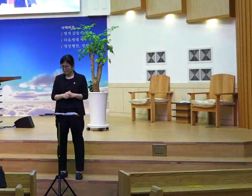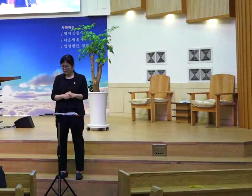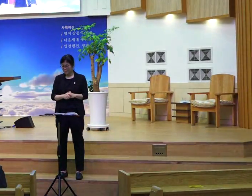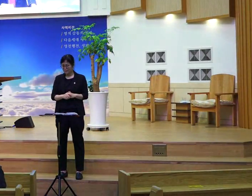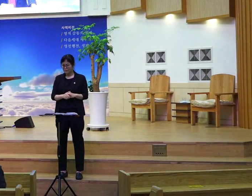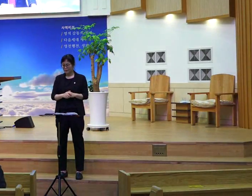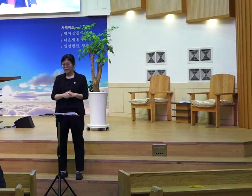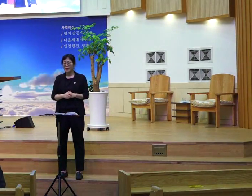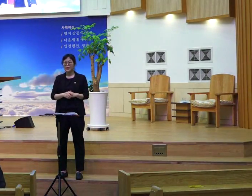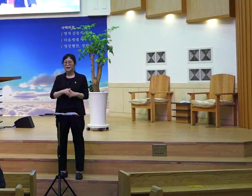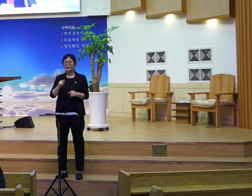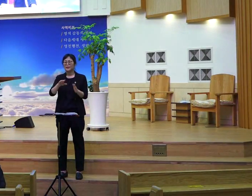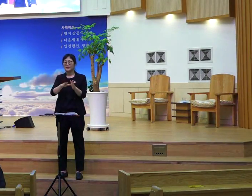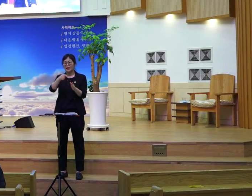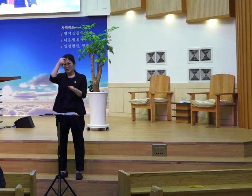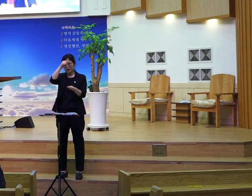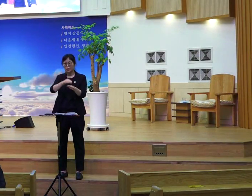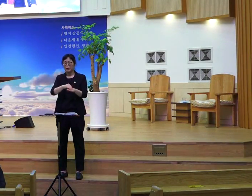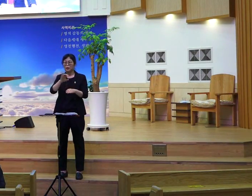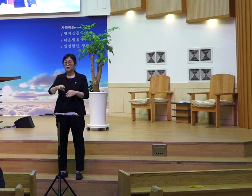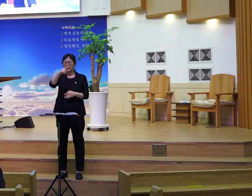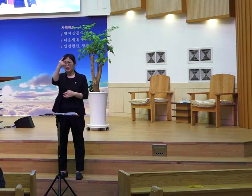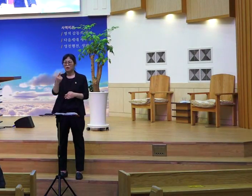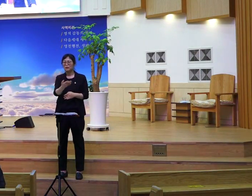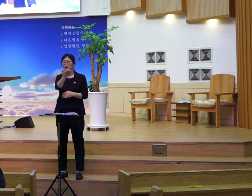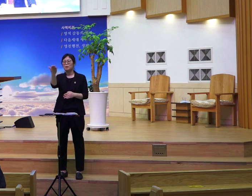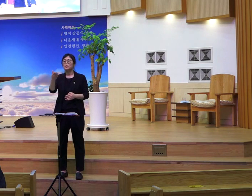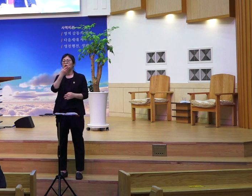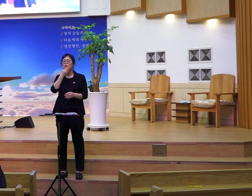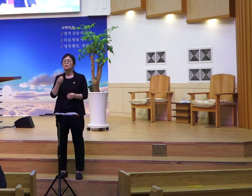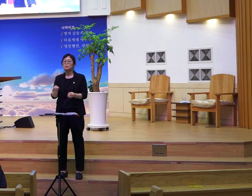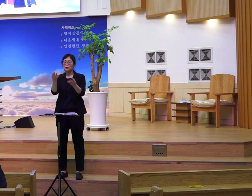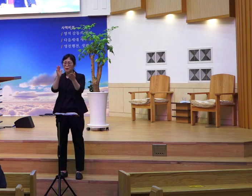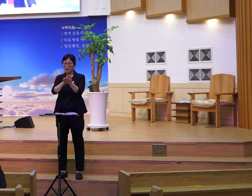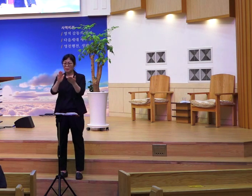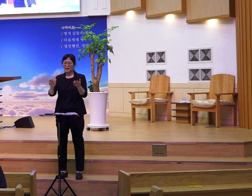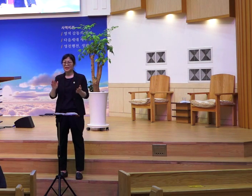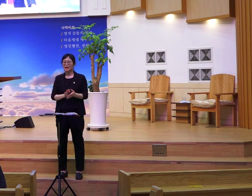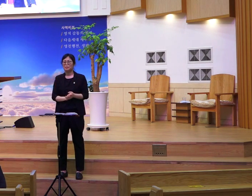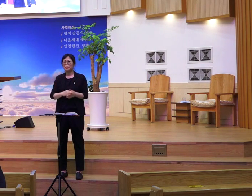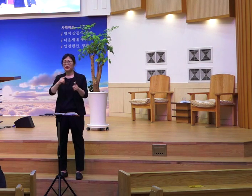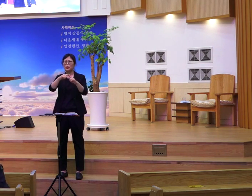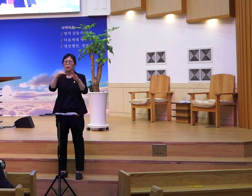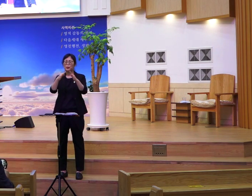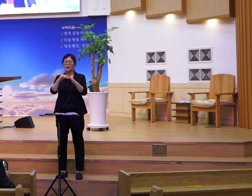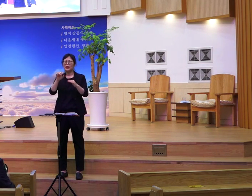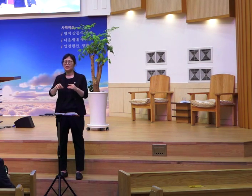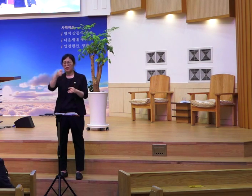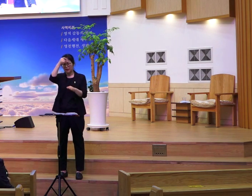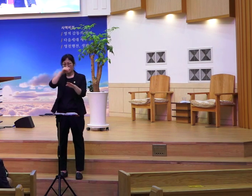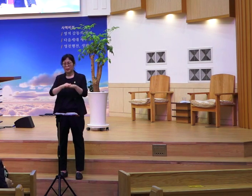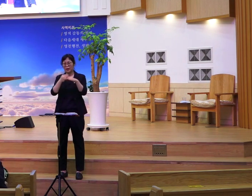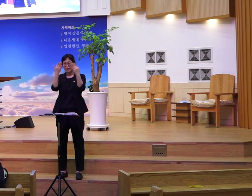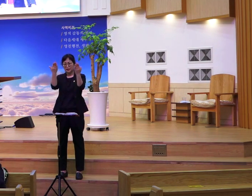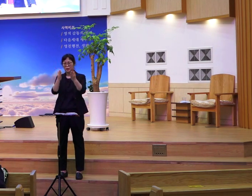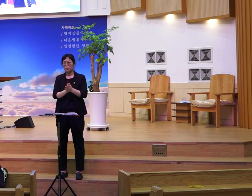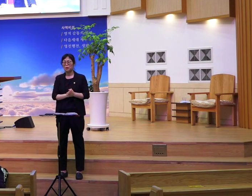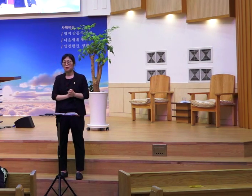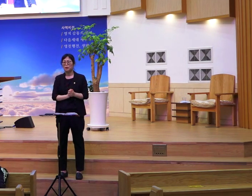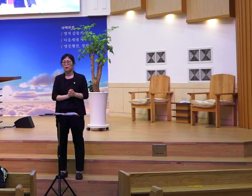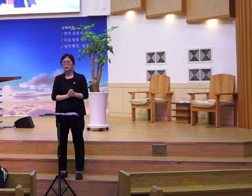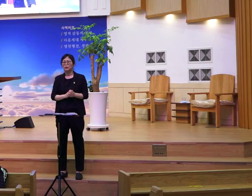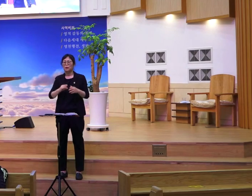이 시간 예배 자리에 나오신 여러분들을 주님의 이름으로 축복합니다. 교회에서 본 땅에서 예배하시고 또 비전으로